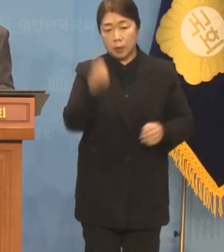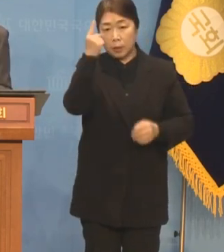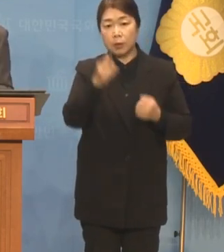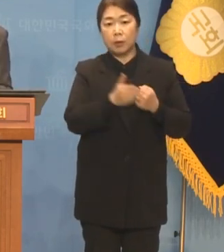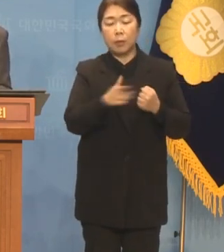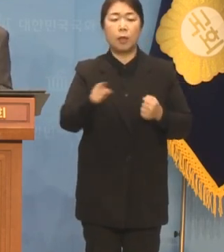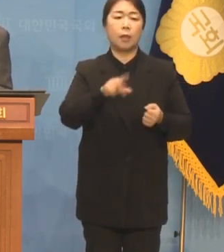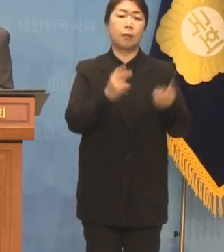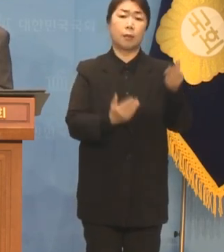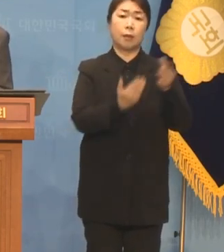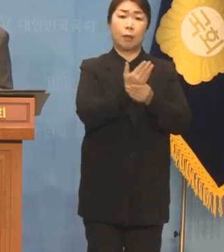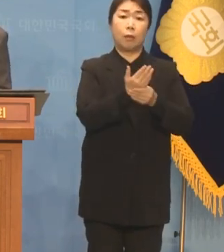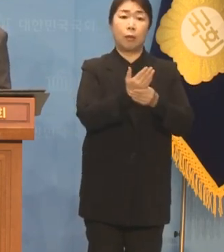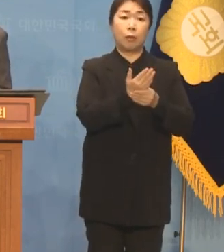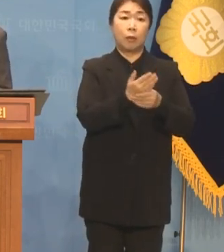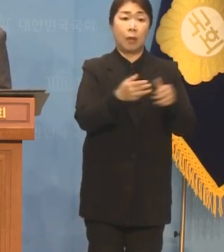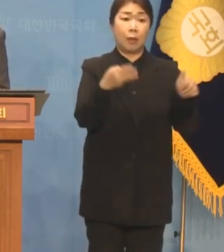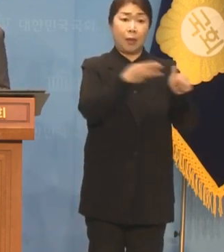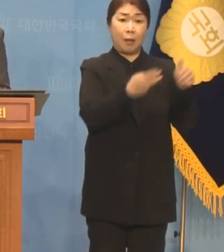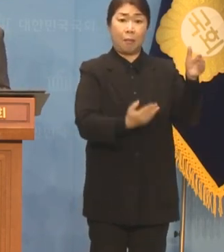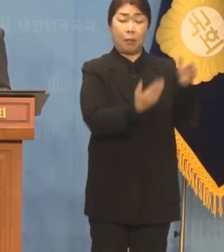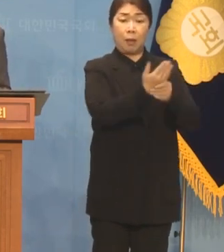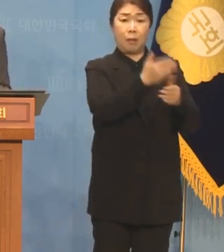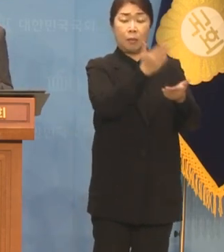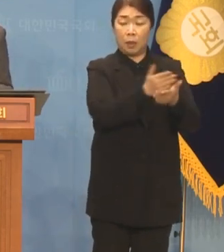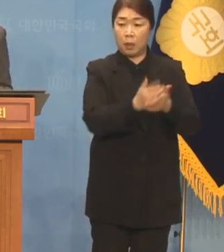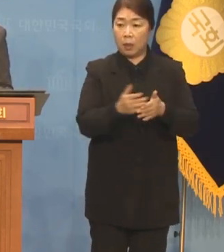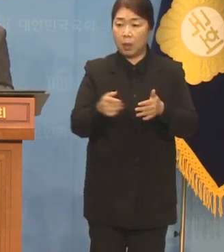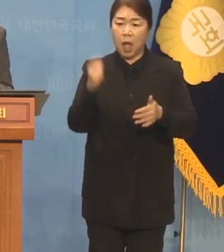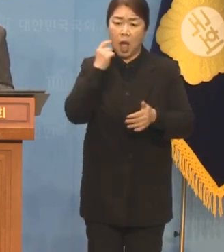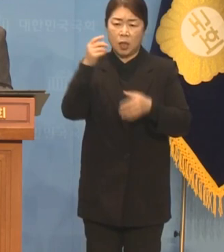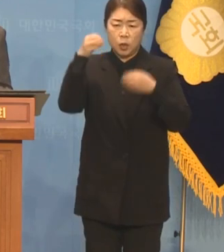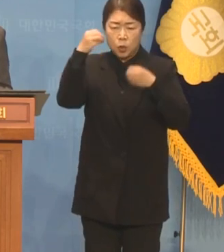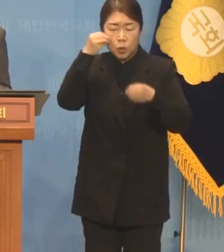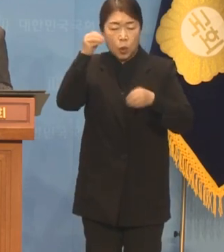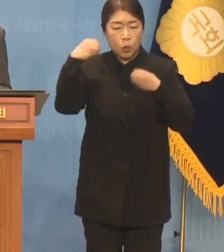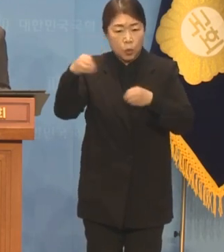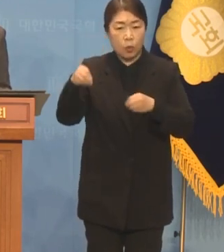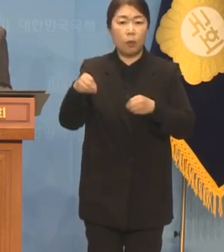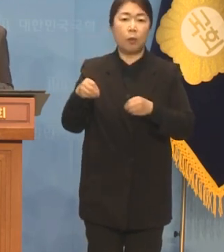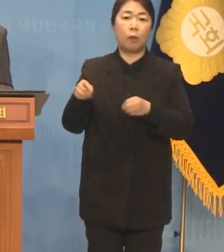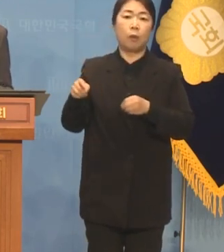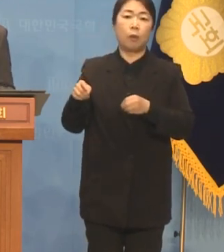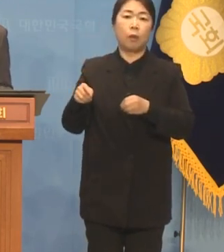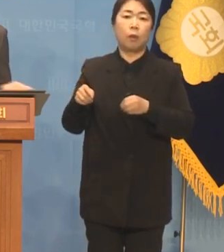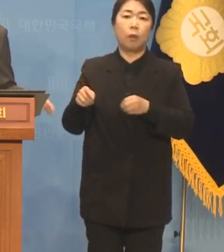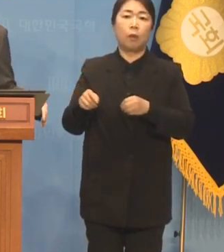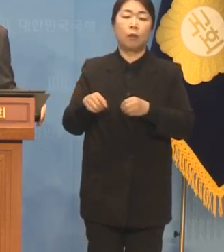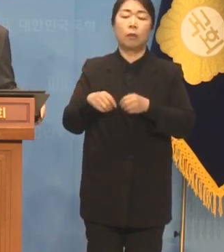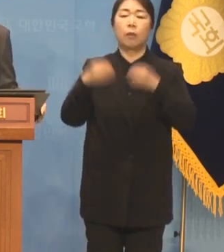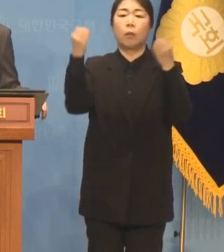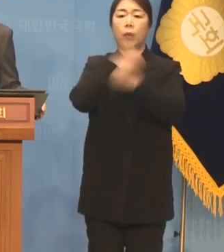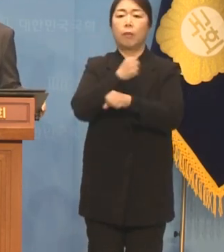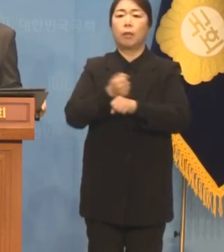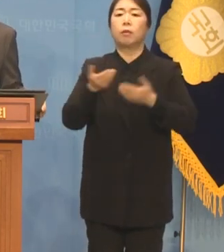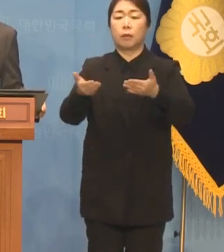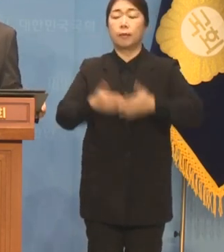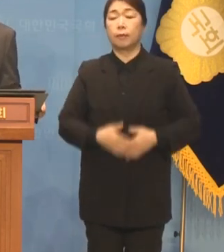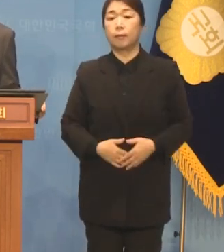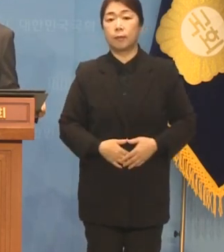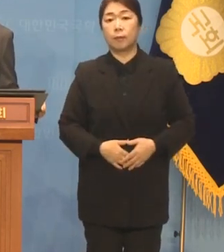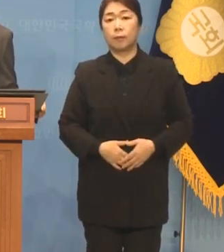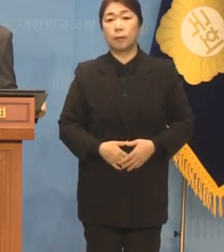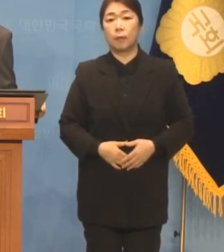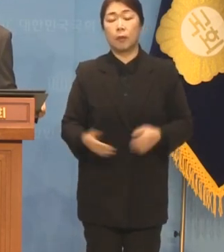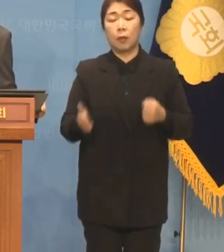사건의 프레임이 전환이 되었습니다. 그래서 이 사건의 정치적 파장을 줄이기 위해서